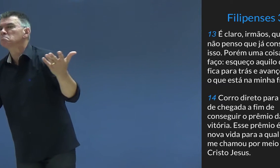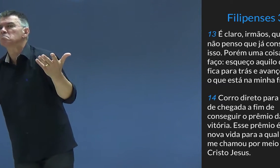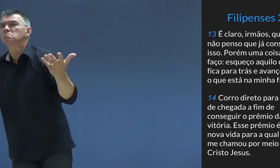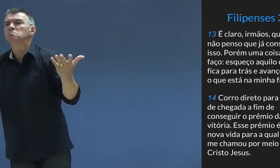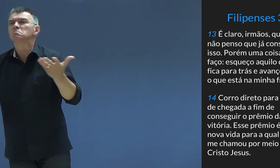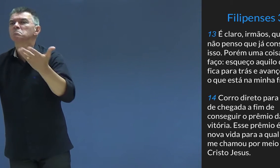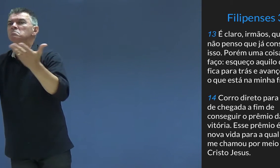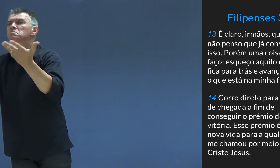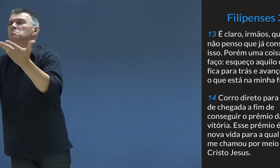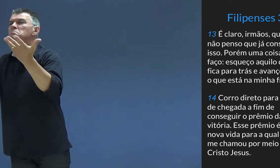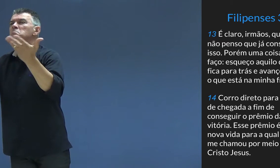Ninguém?